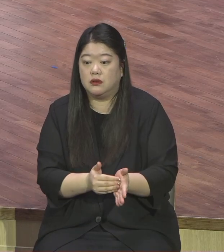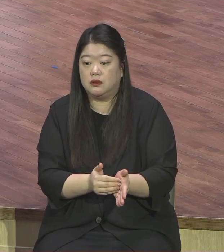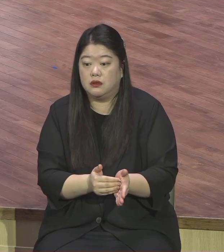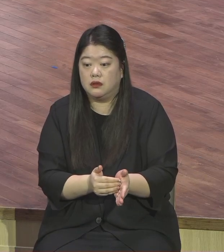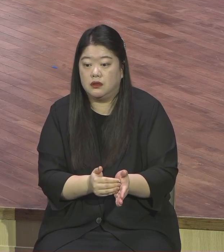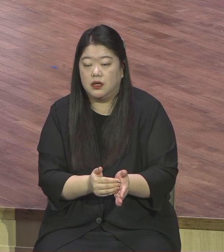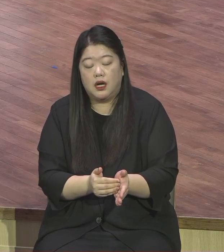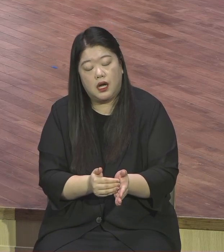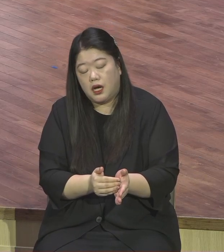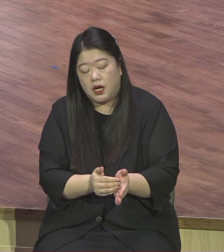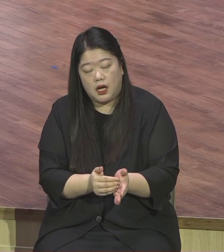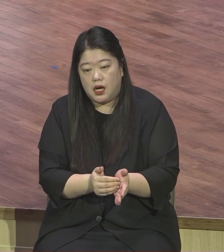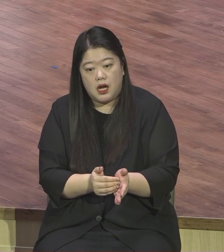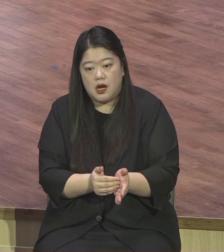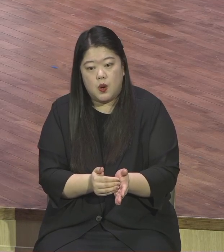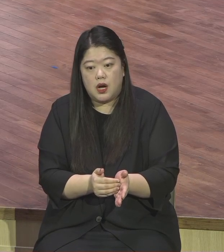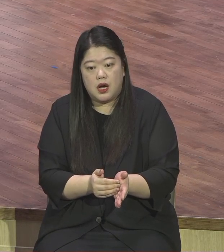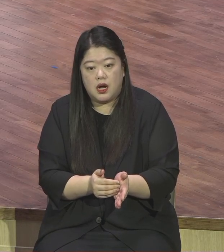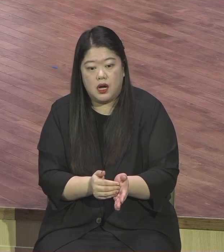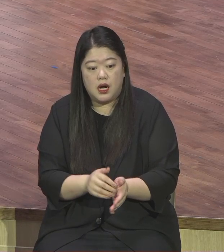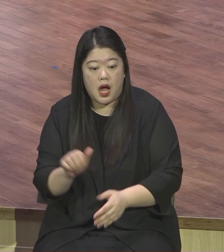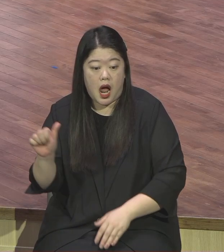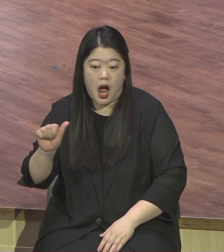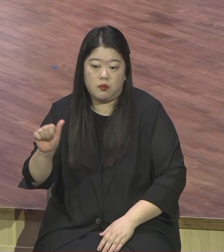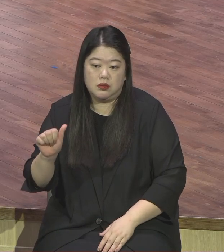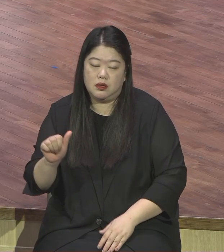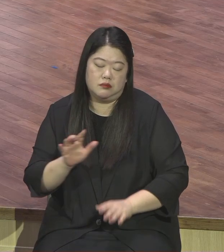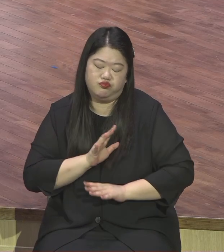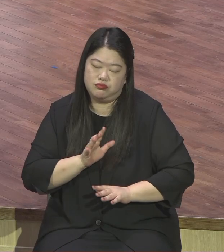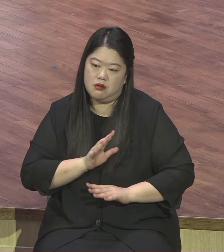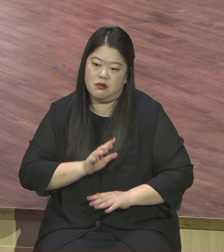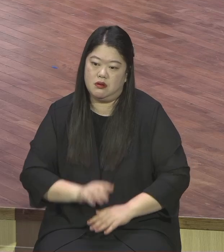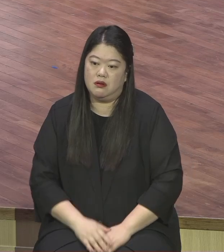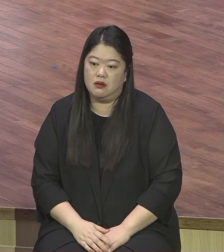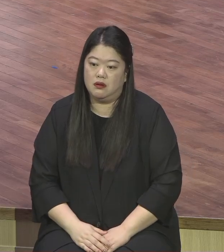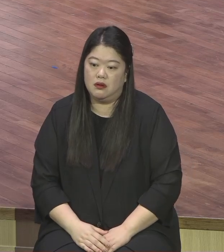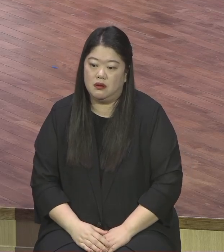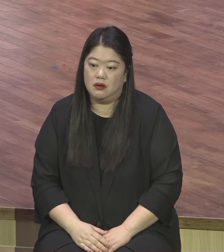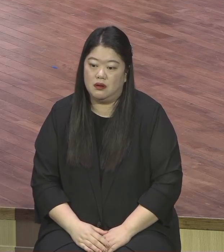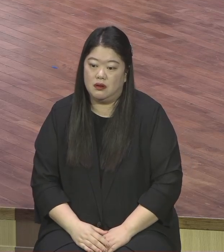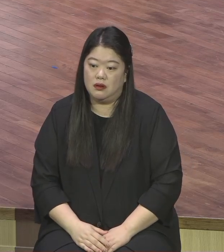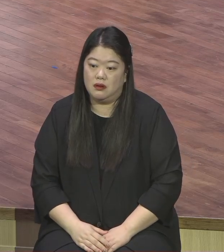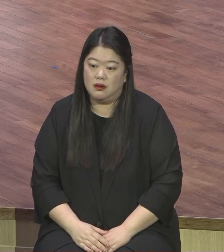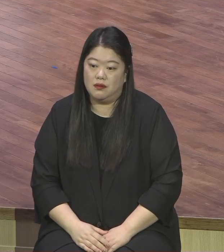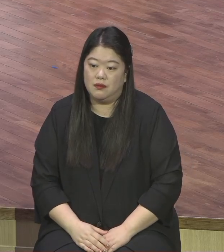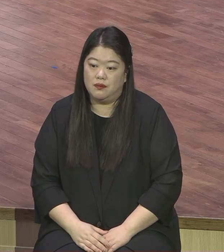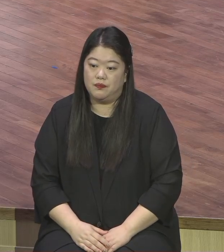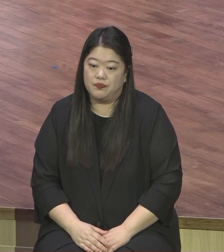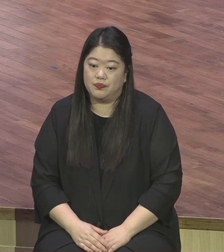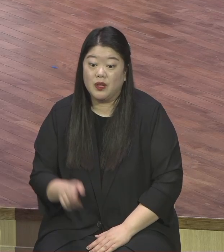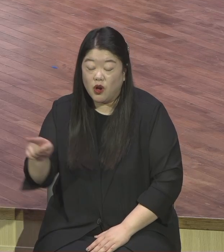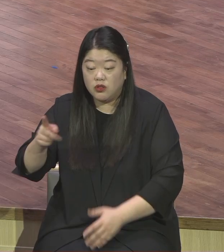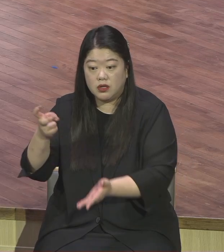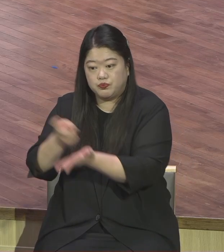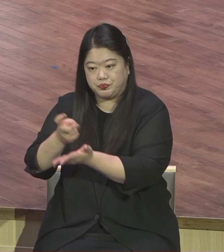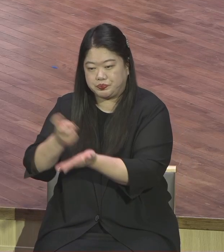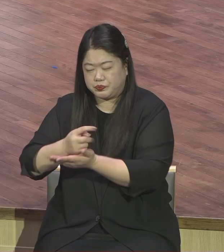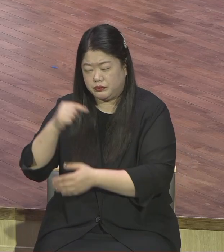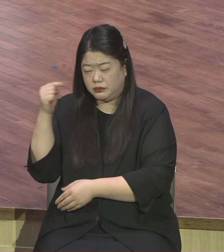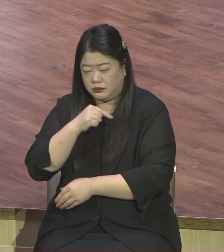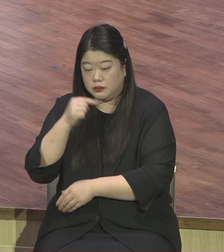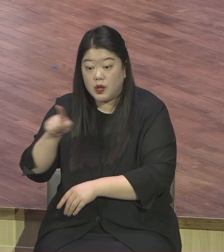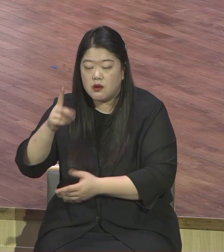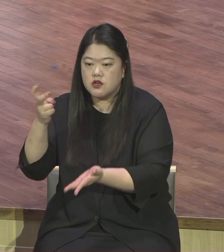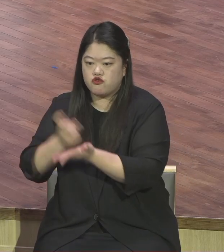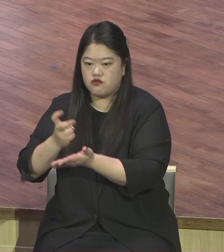돼요. 그런데 실제 아프가니스탄의 현실이 지금 그대로 이슬람 율법이니까 율법대로 살아야